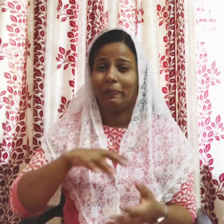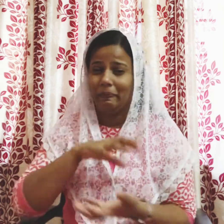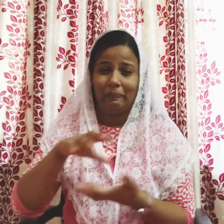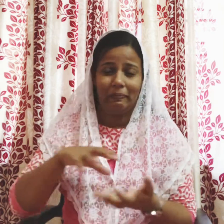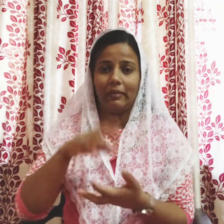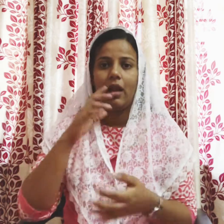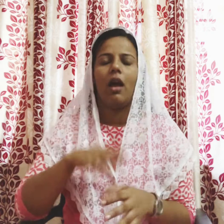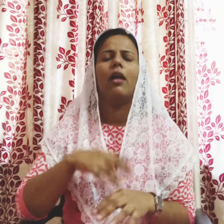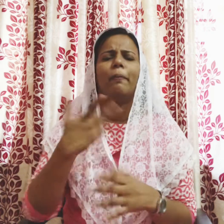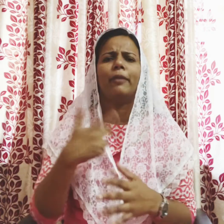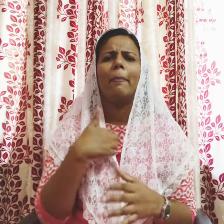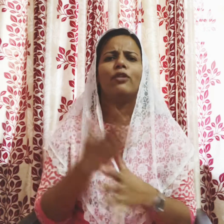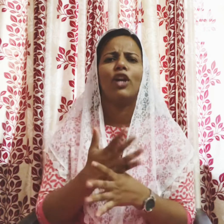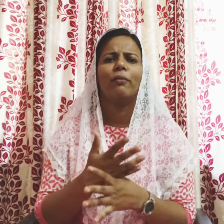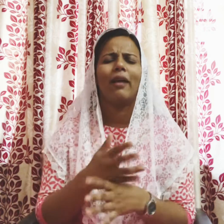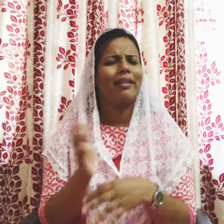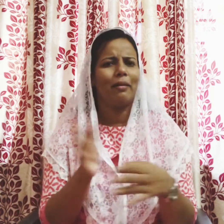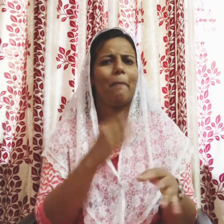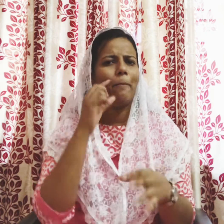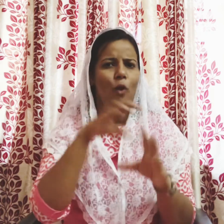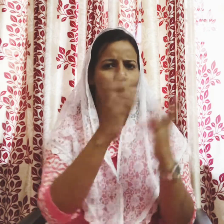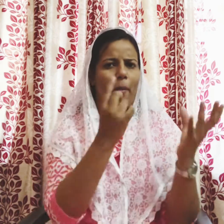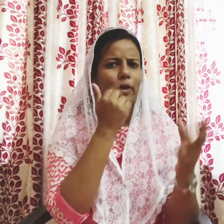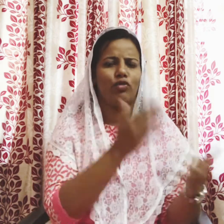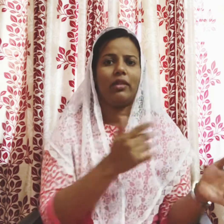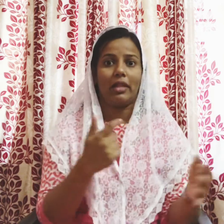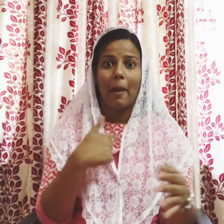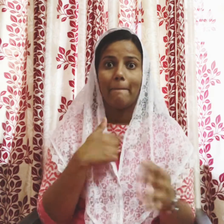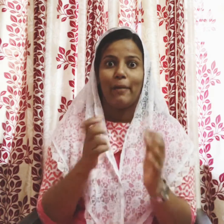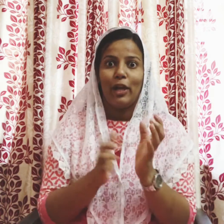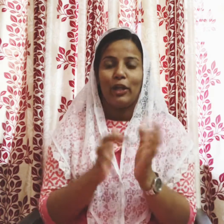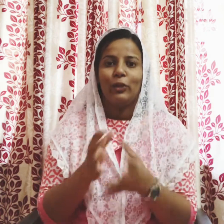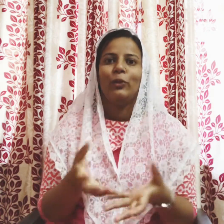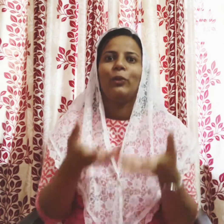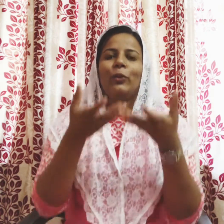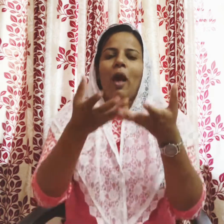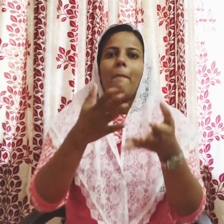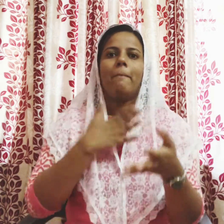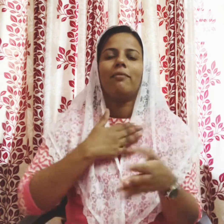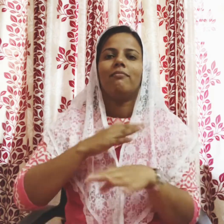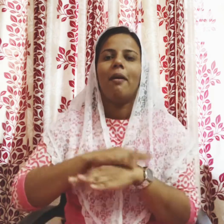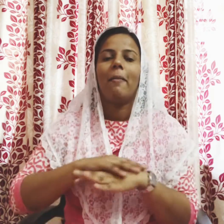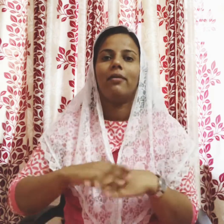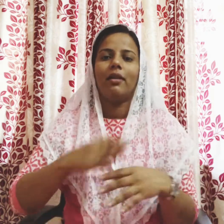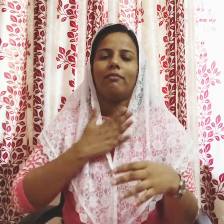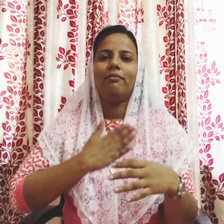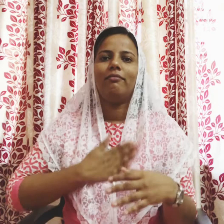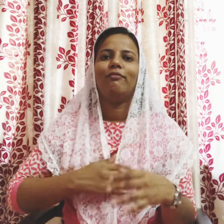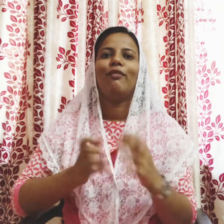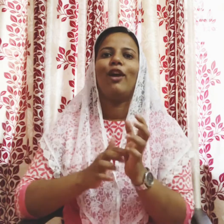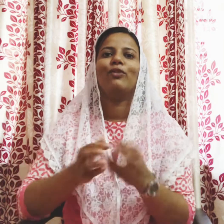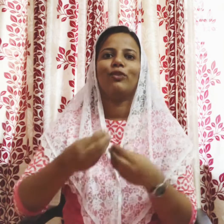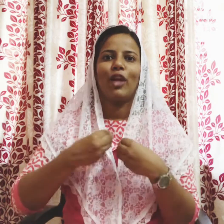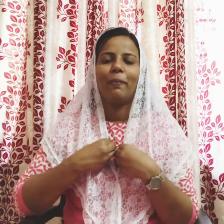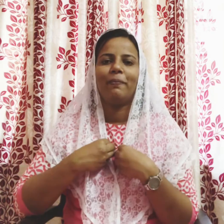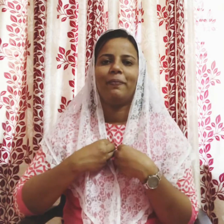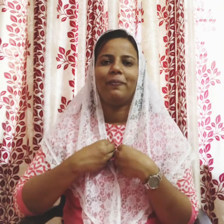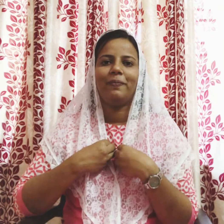നമ്മുടെ കർത്താവിൻ്റെ കയ്യിലോട്ട് കൊടുത്തിട്ട് നമ്മൾ ആ ഭാരം മാറ്റുന്നു. അപ്പോൾ അവിടെയാണ് സൂപ്പർനാച്ചുറൽ പീസ് നമുക്ക് അനുഭവിക്കാൻ കഴിയുന്നത്. അപ്പോൾ മനസ്സിനെങ്ങനെ